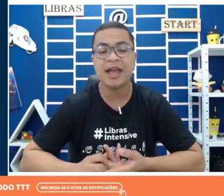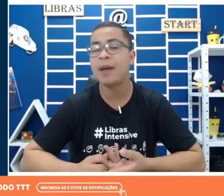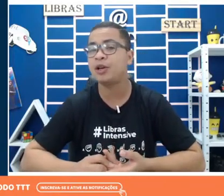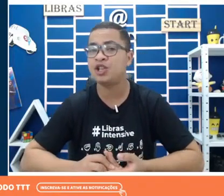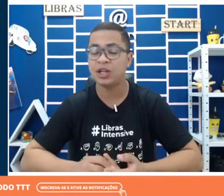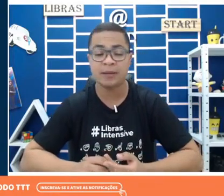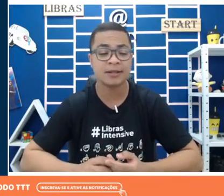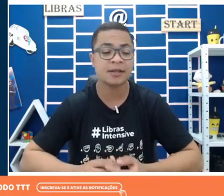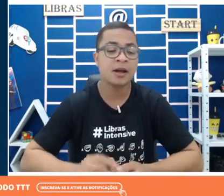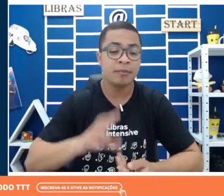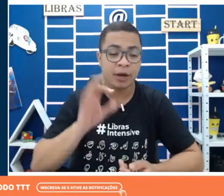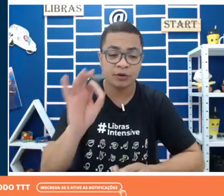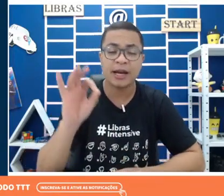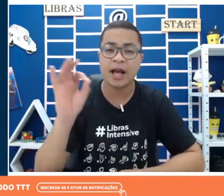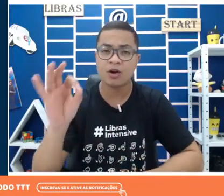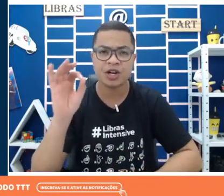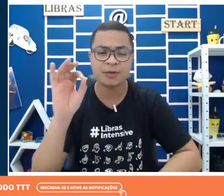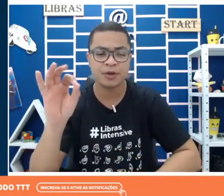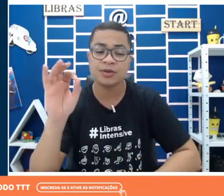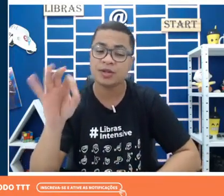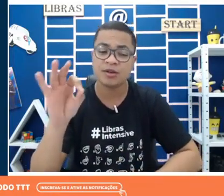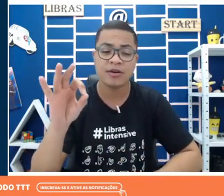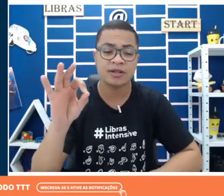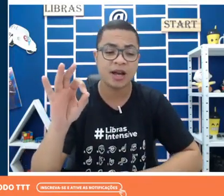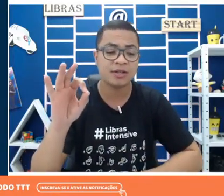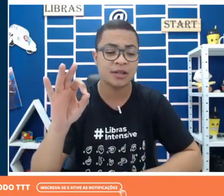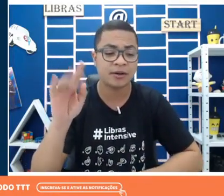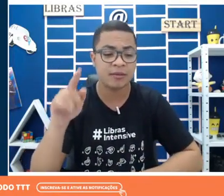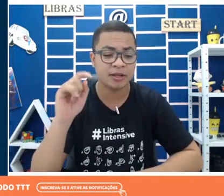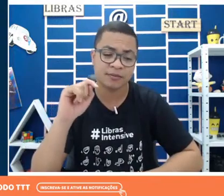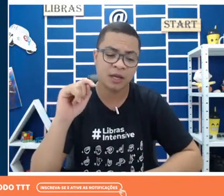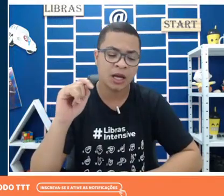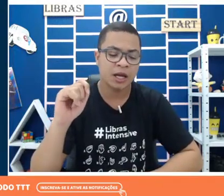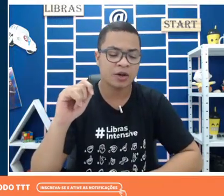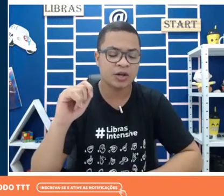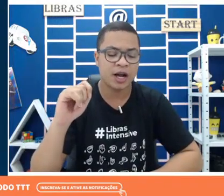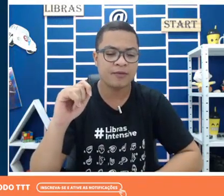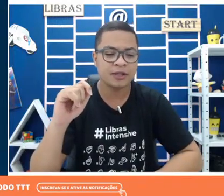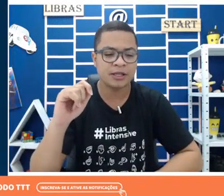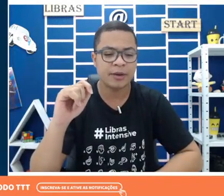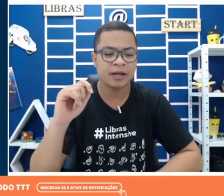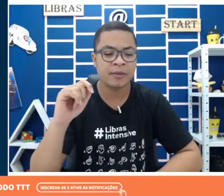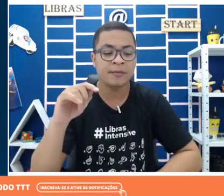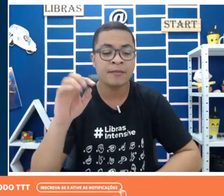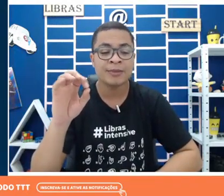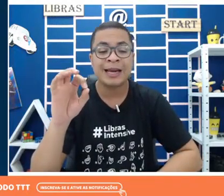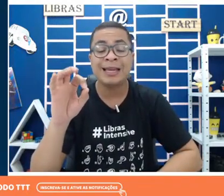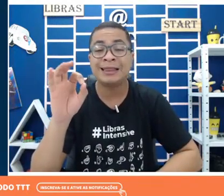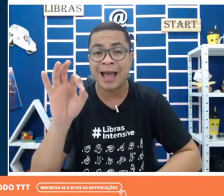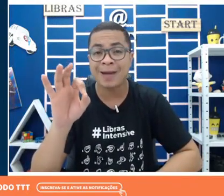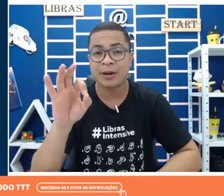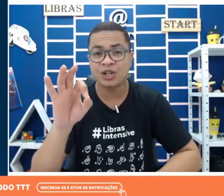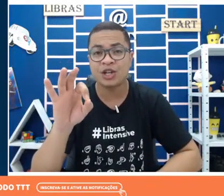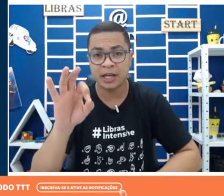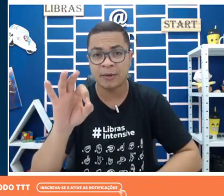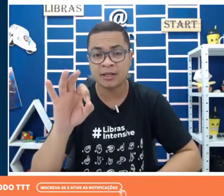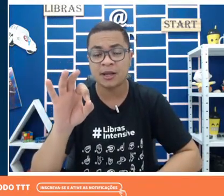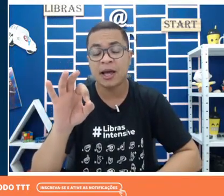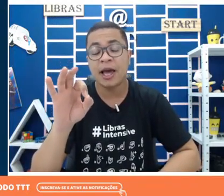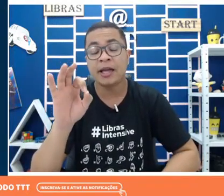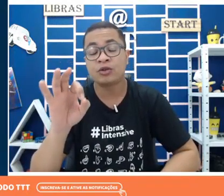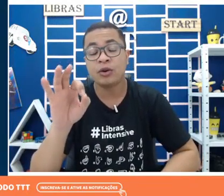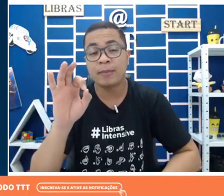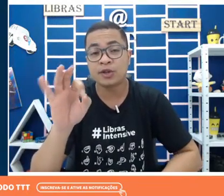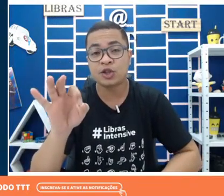Libras e intérprete de Libras? Pergunta legal, já respondi nos stories lá do Instagram, mas eu acho legal vocês saberem também. Intérprete de